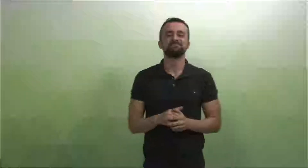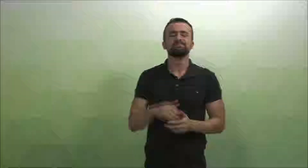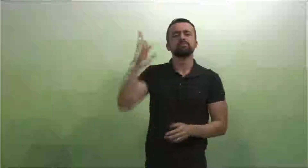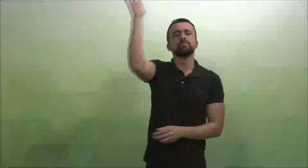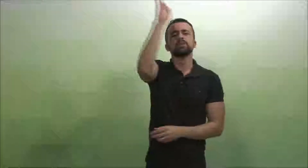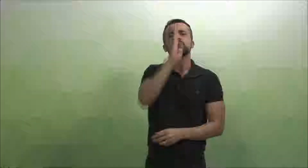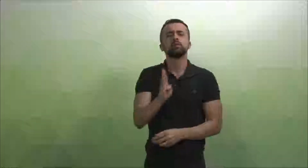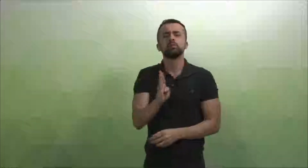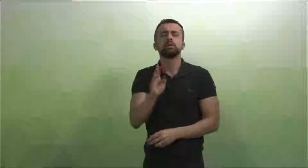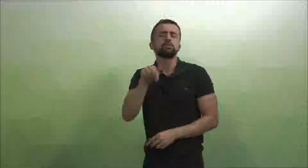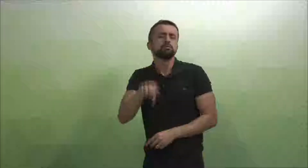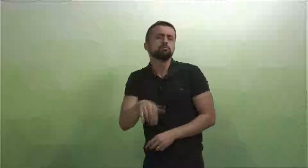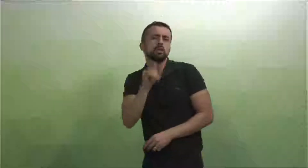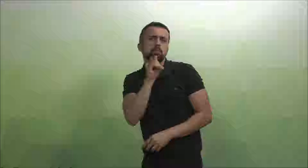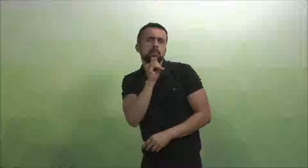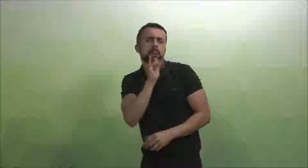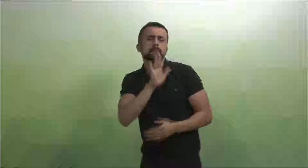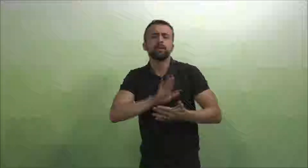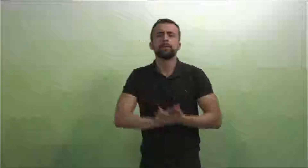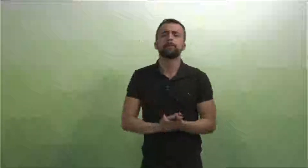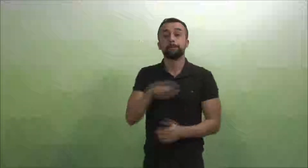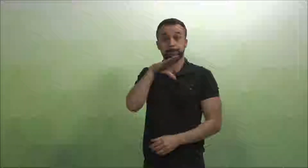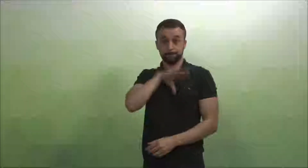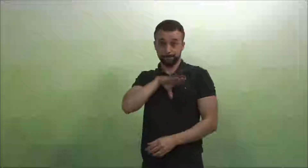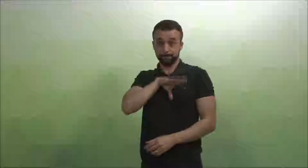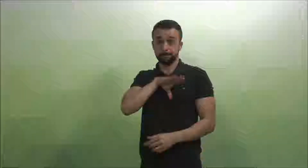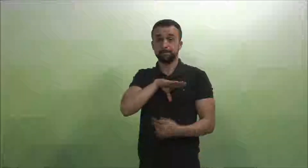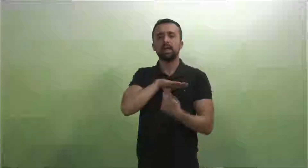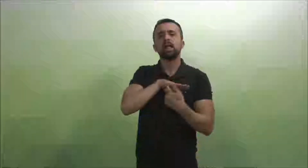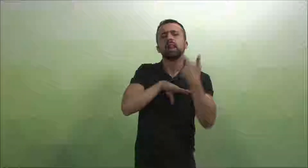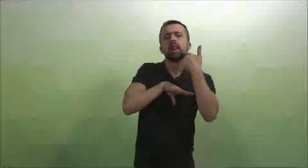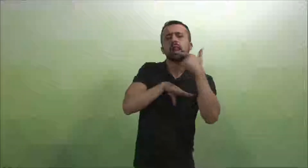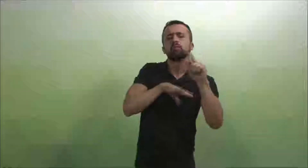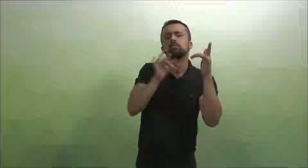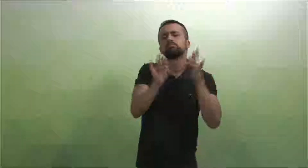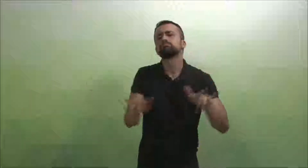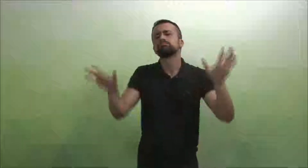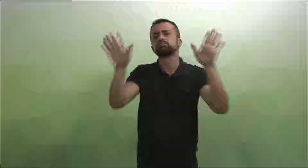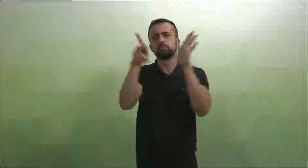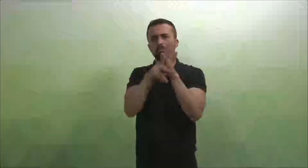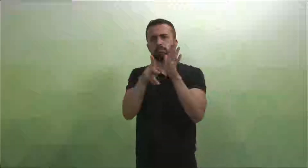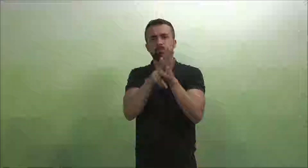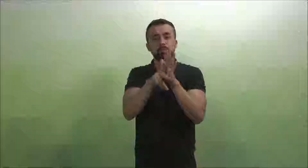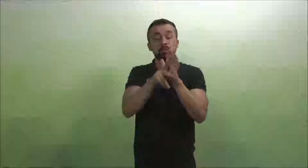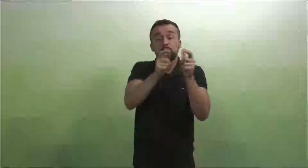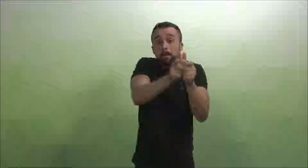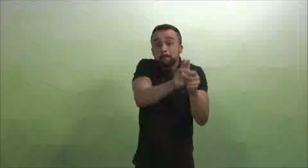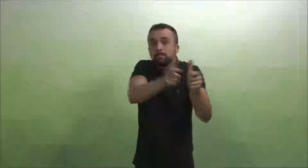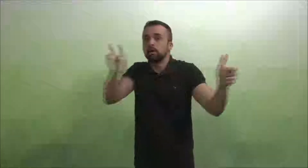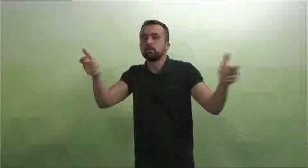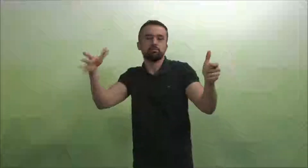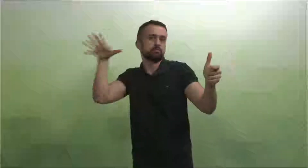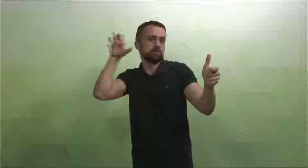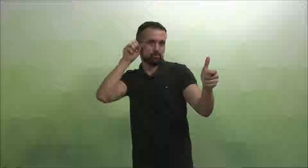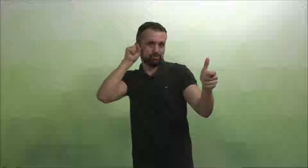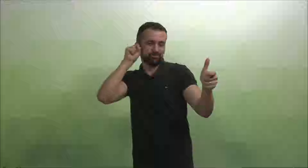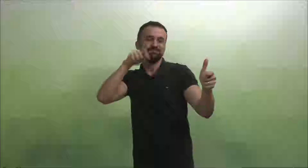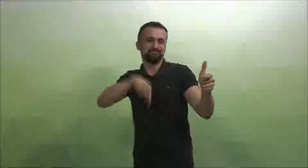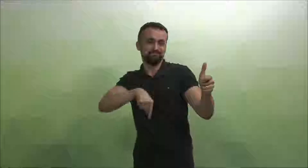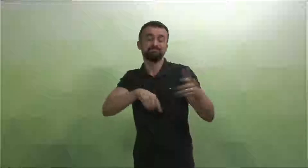linguagem. No caso do Brasil, por exemplo, o português é a língua natural da maioria dos